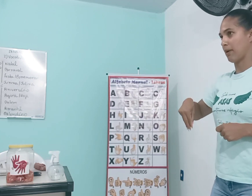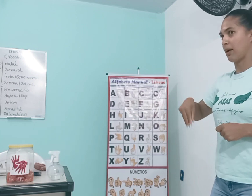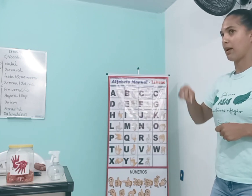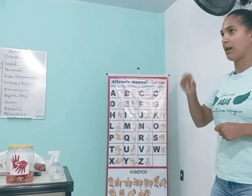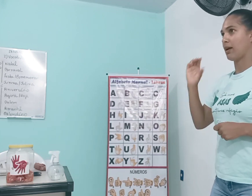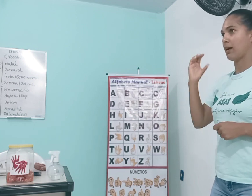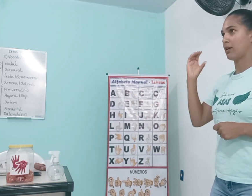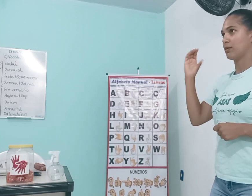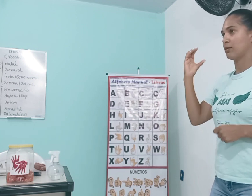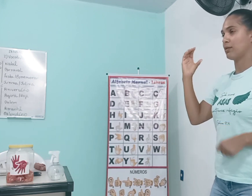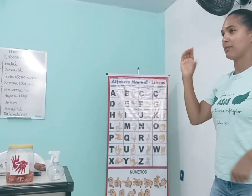março,